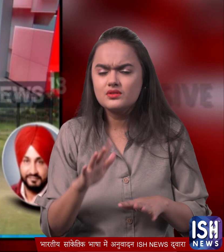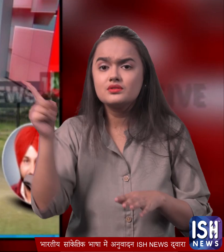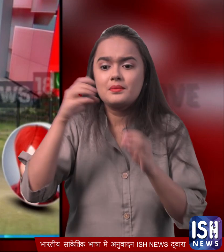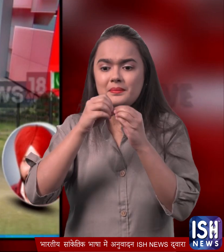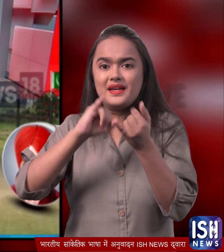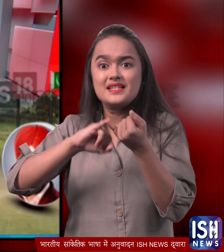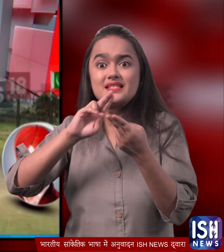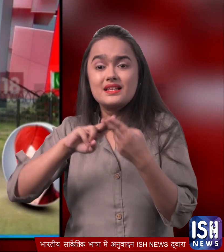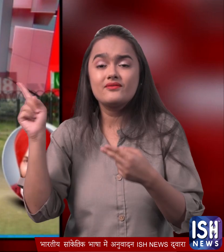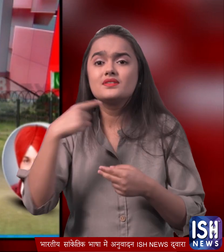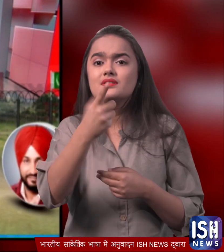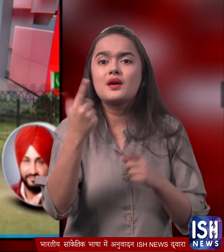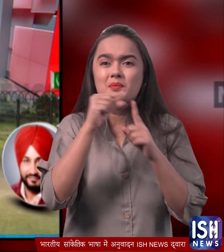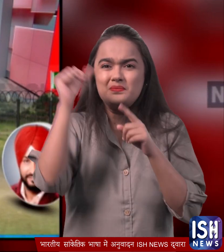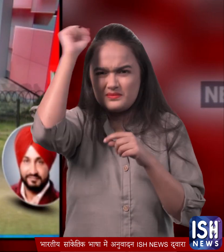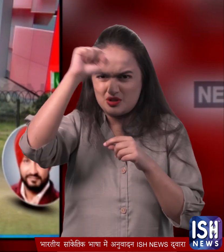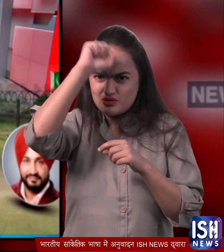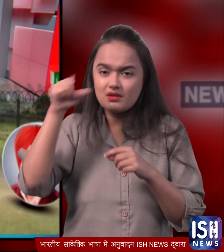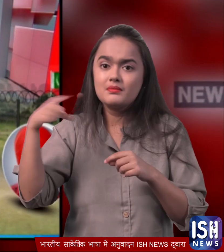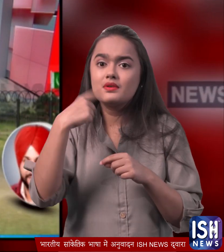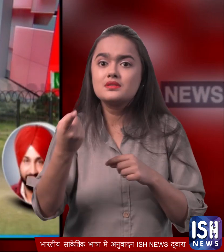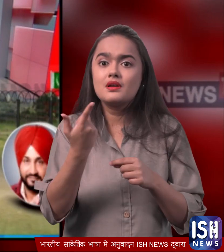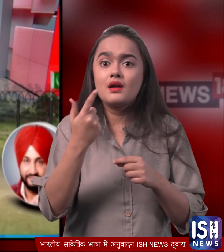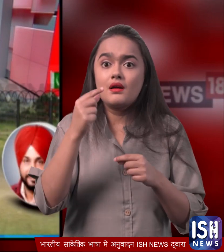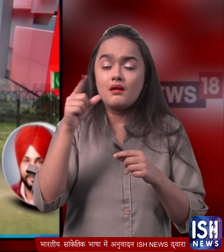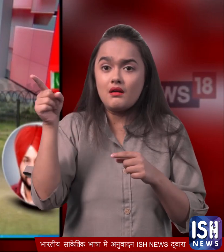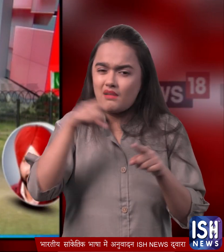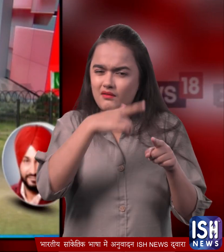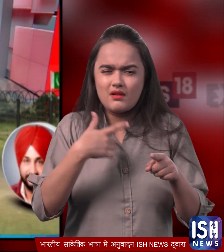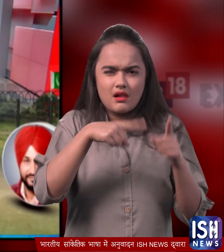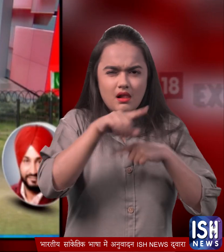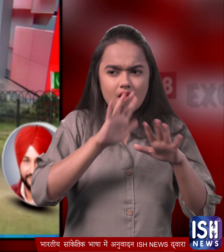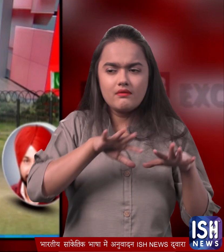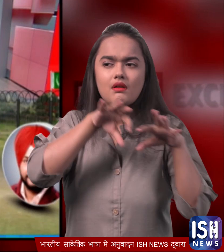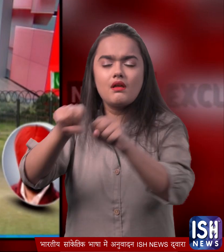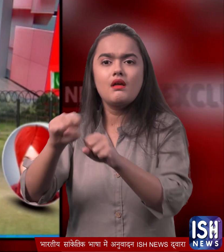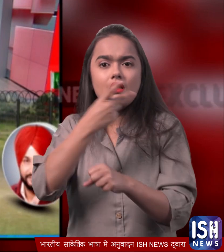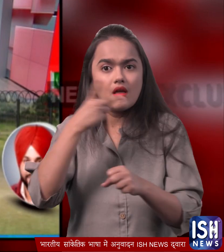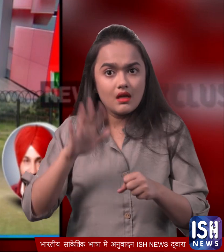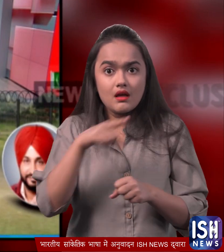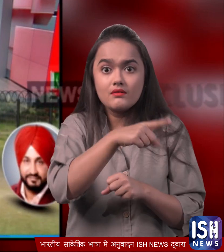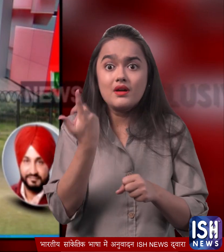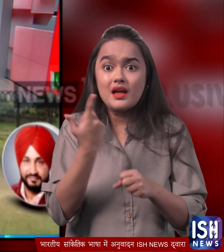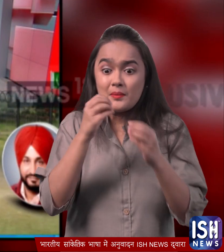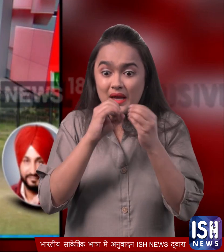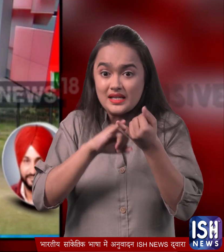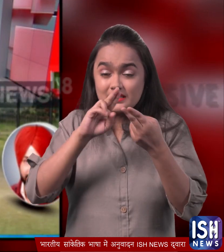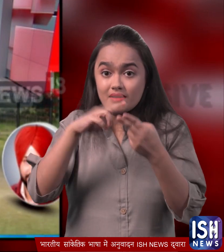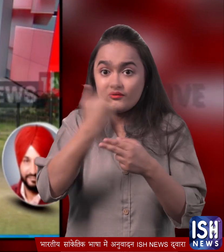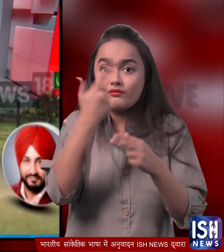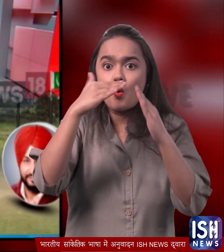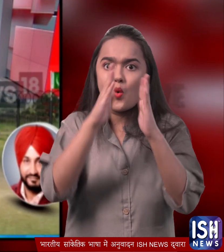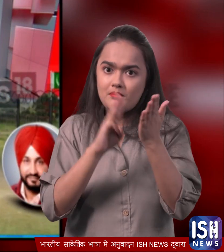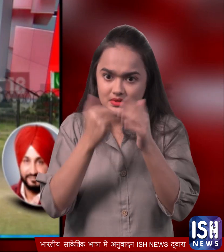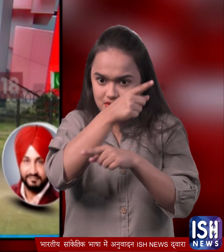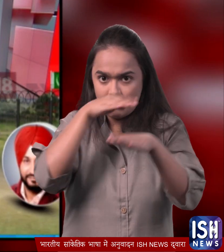किया और बीएसएफ को मिले अधिकार को पंजाब की सरजमीन पर केंद्र सरकार का कब्जा बता डाला। चूंकि बीएसएफ केंद्रीय गृह मंत्रालय के अंदर